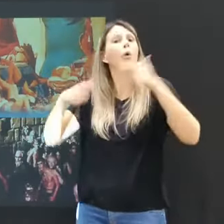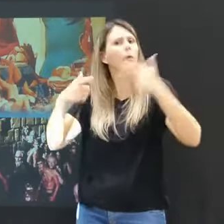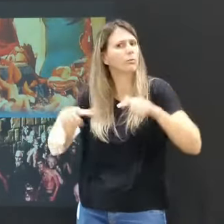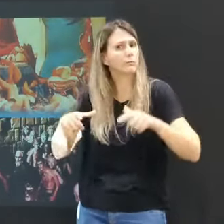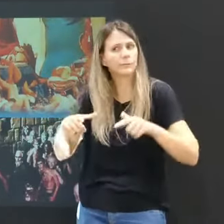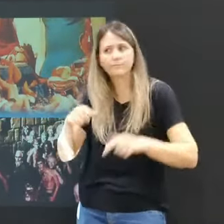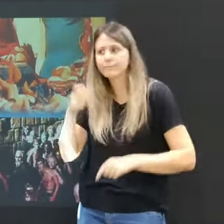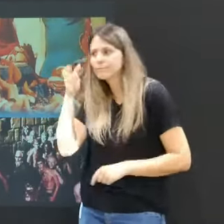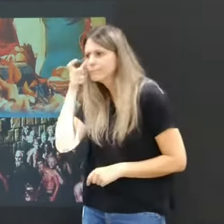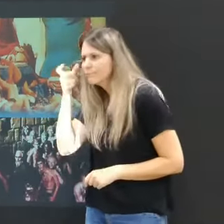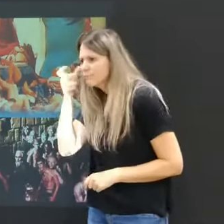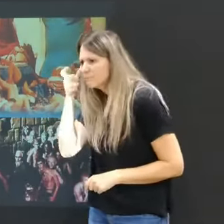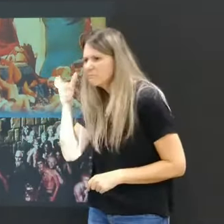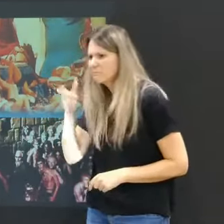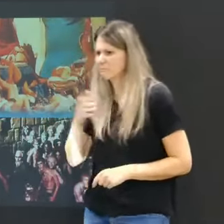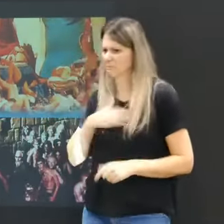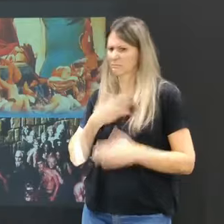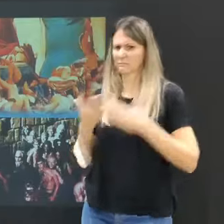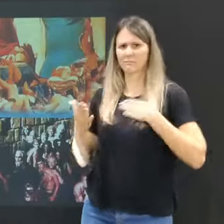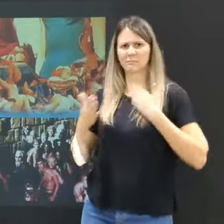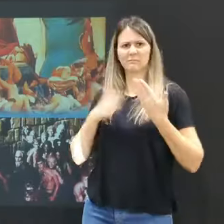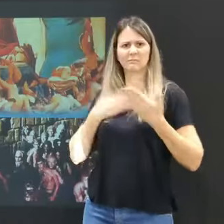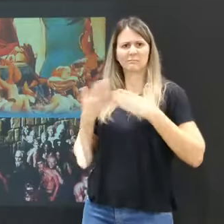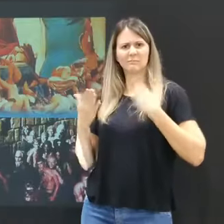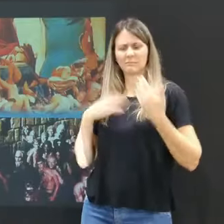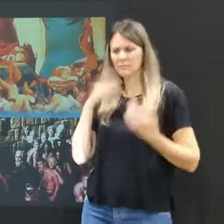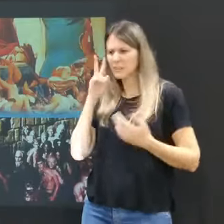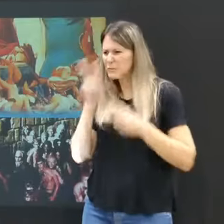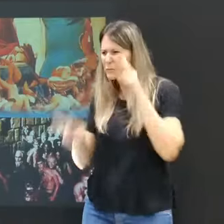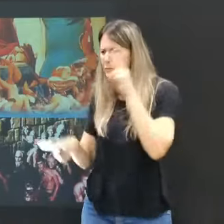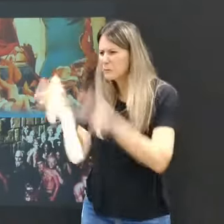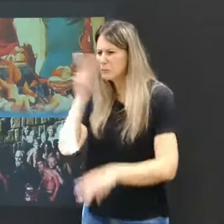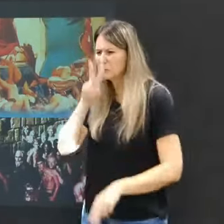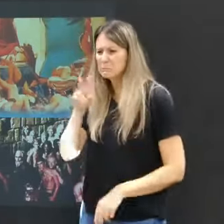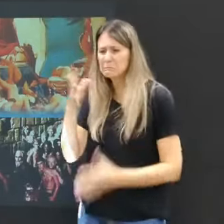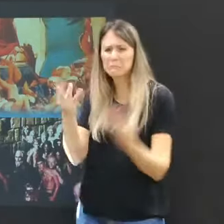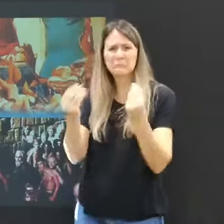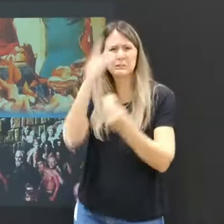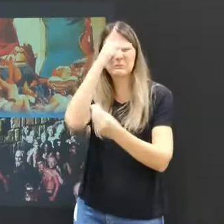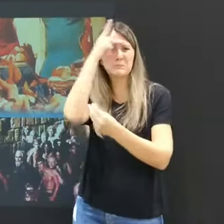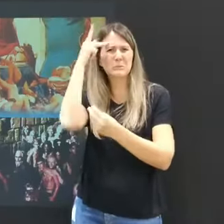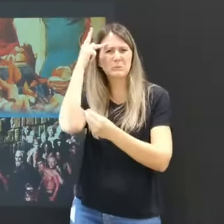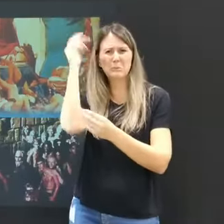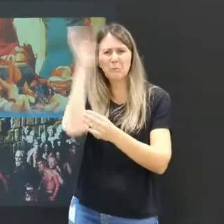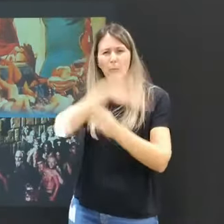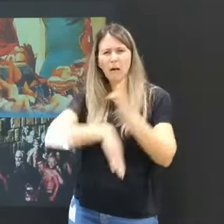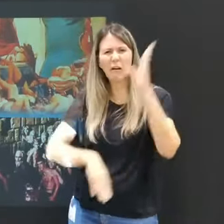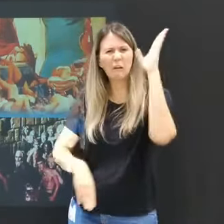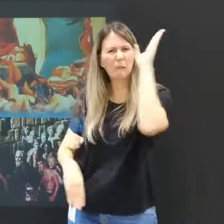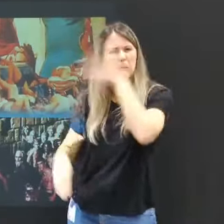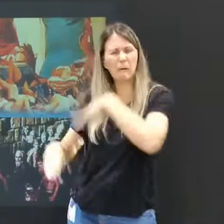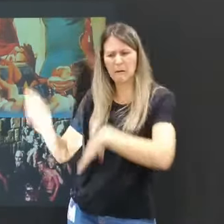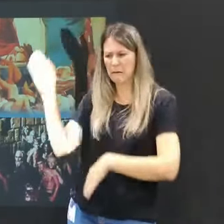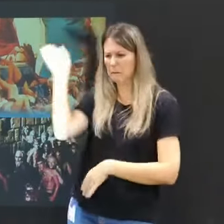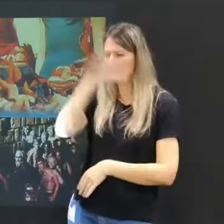que lugar é esse? É um lugar que as pessoas, viviam as pessoas lá, né, com sentimentos